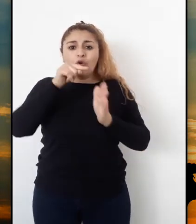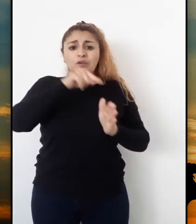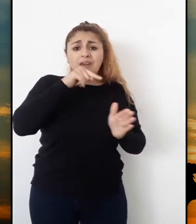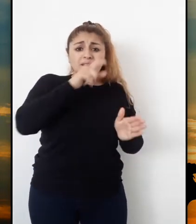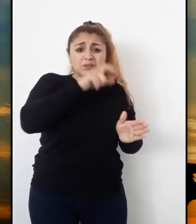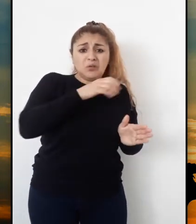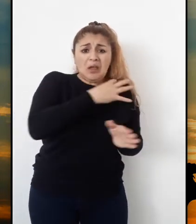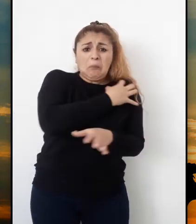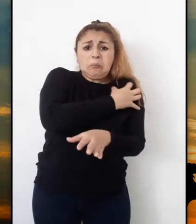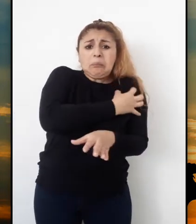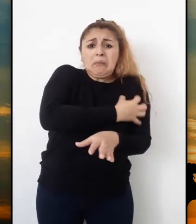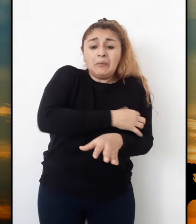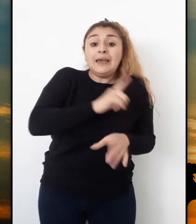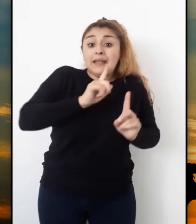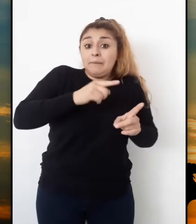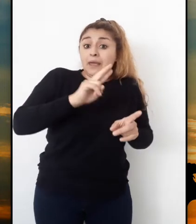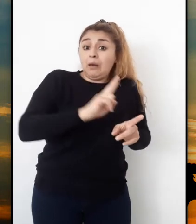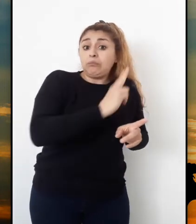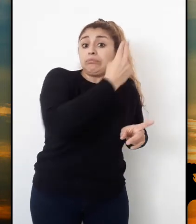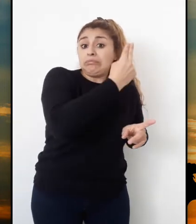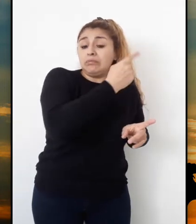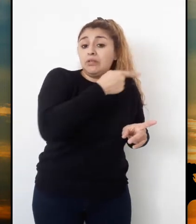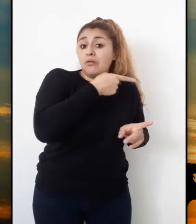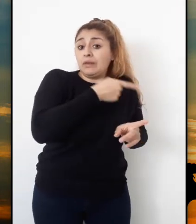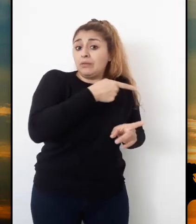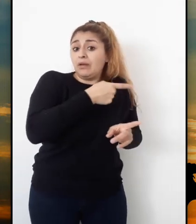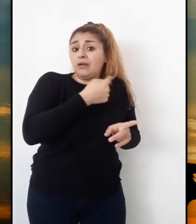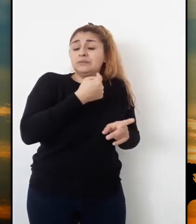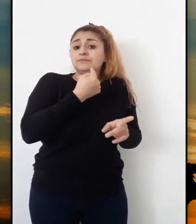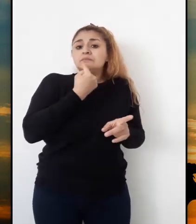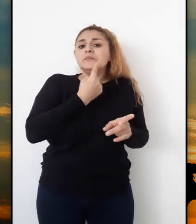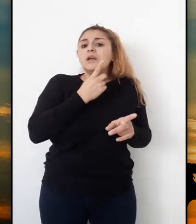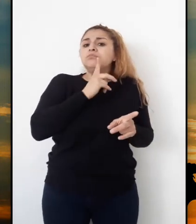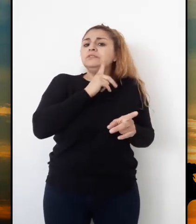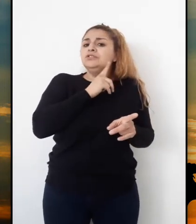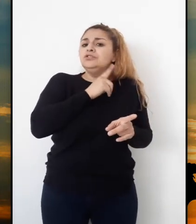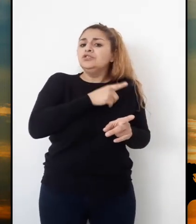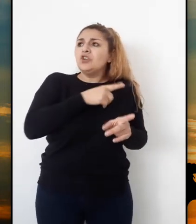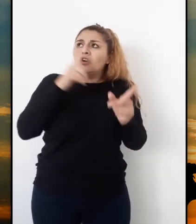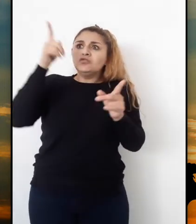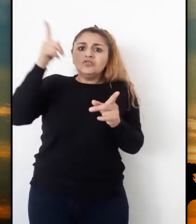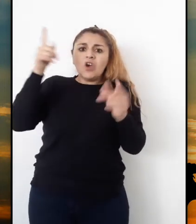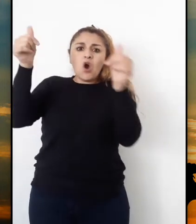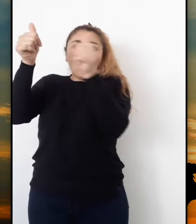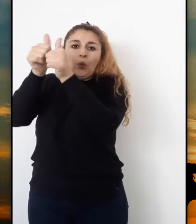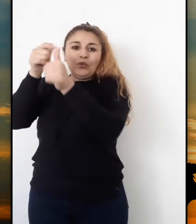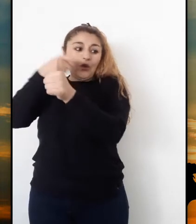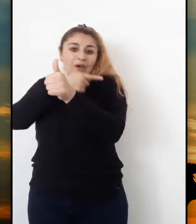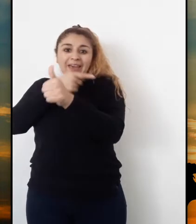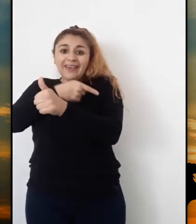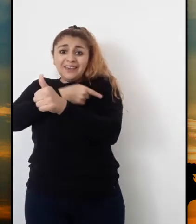no le faltaba nada. Sa vie n'était chaque jour que festin et plaisir. Su vida era cada